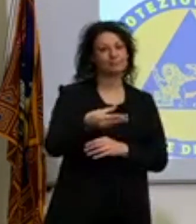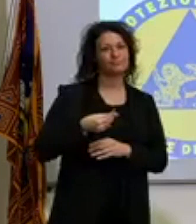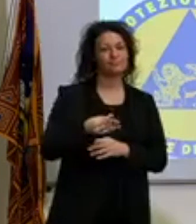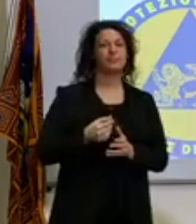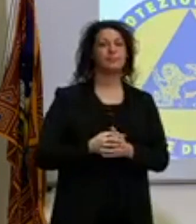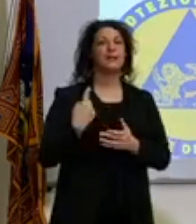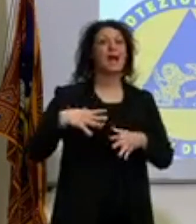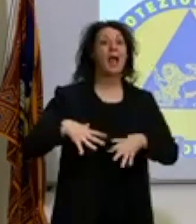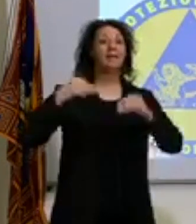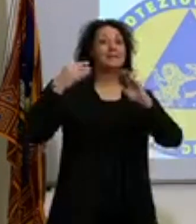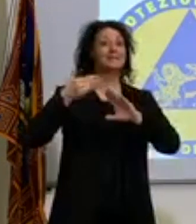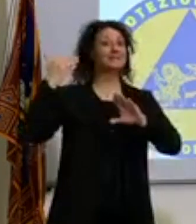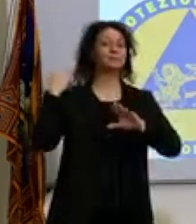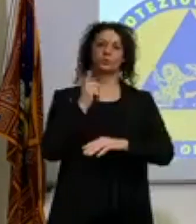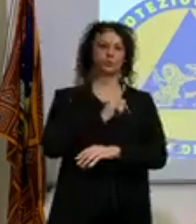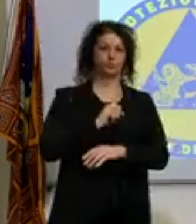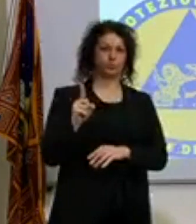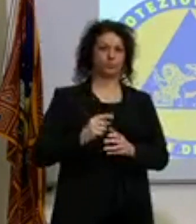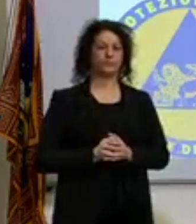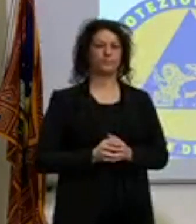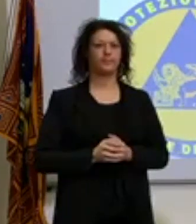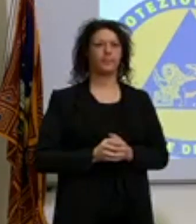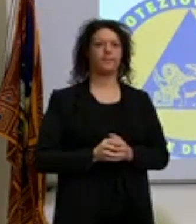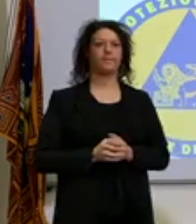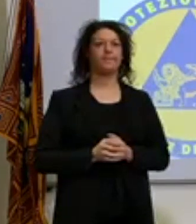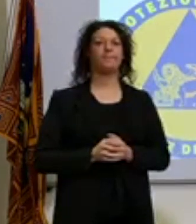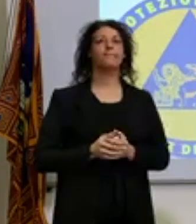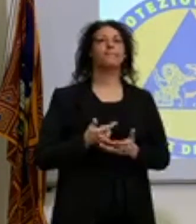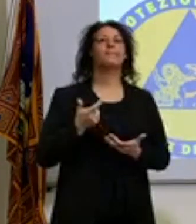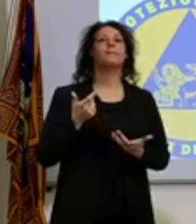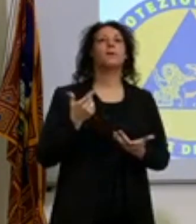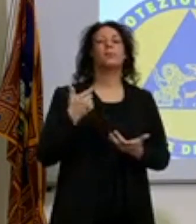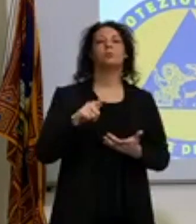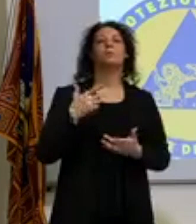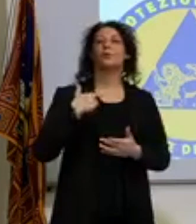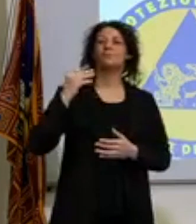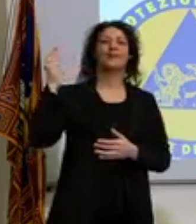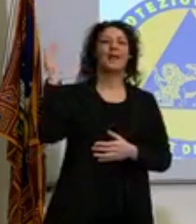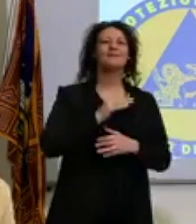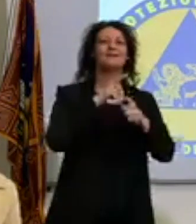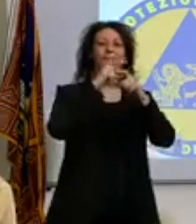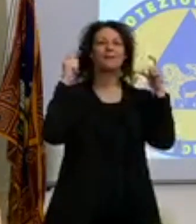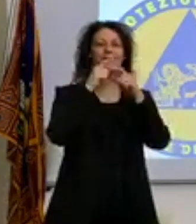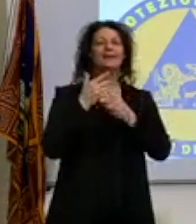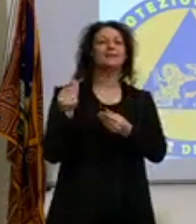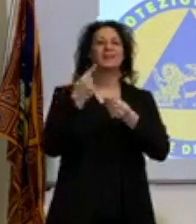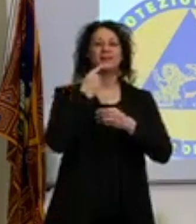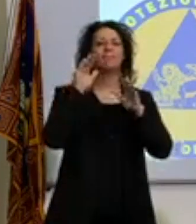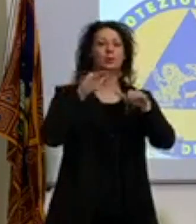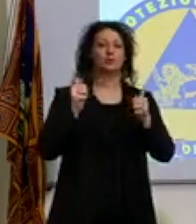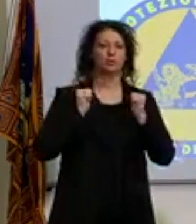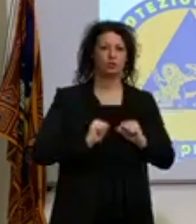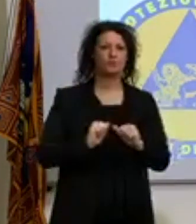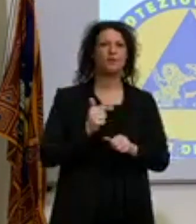anche addirittura mandato ad esempio le mascherine che sono arrivate dalla protezione civile o quelle che abbiamo realizzato, abbiamo mandato tutto quello che avevamo